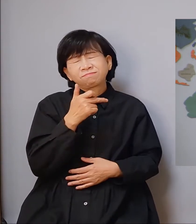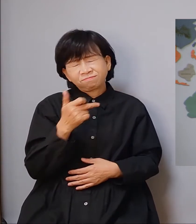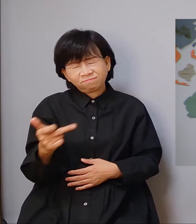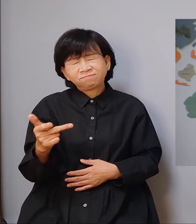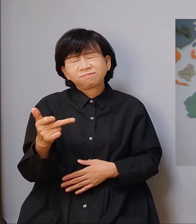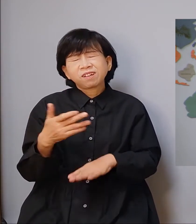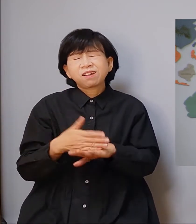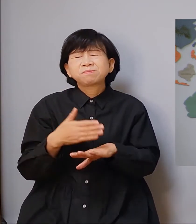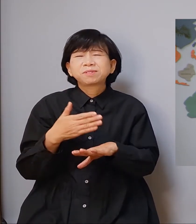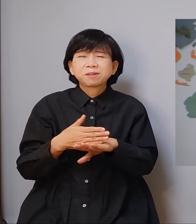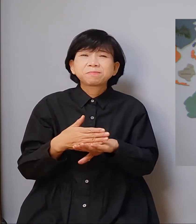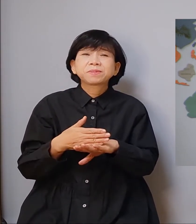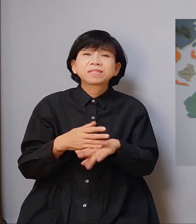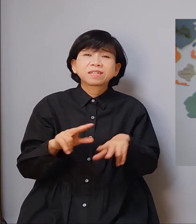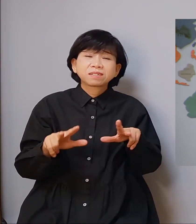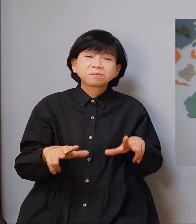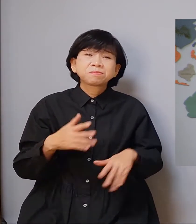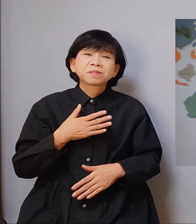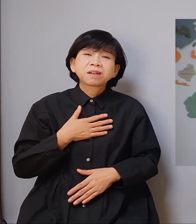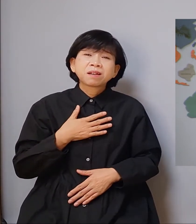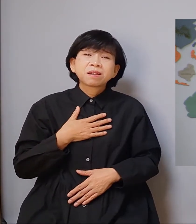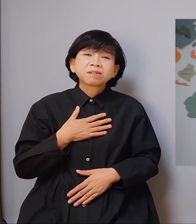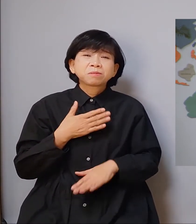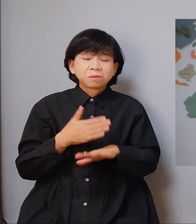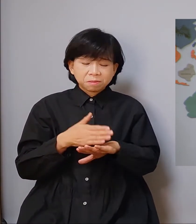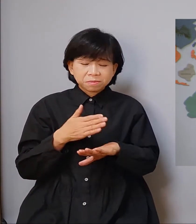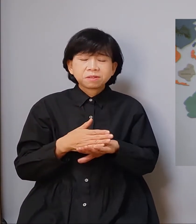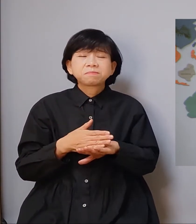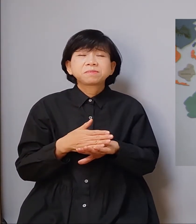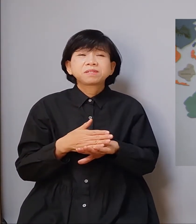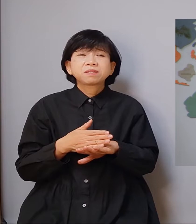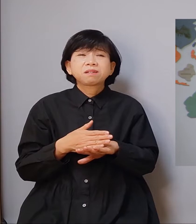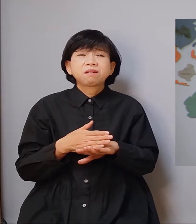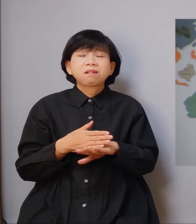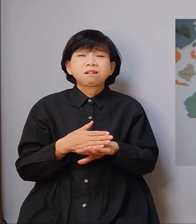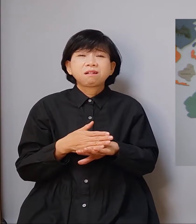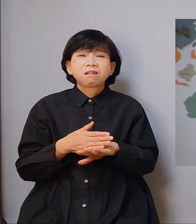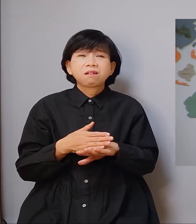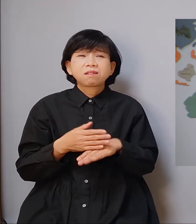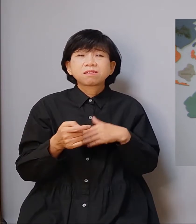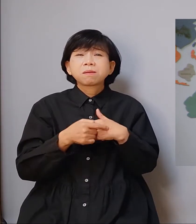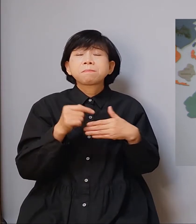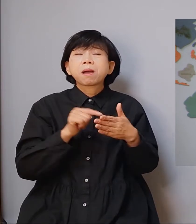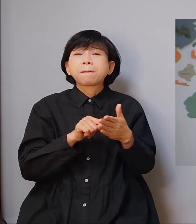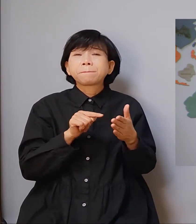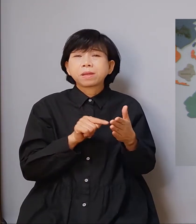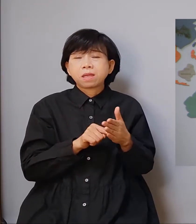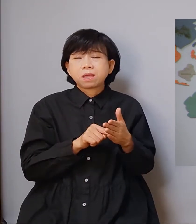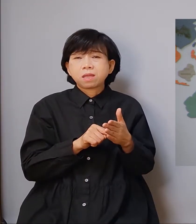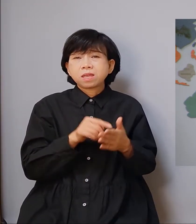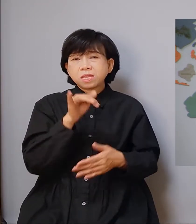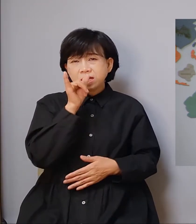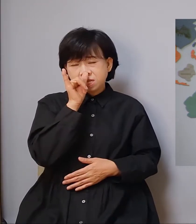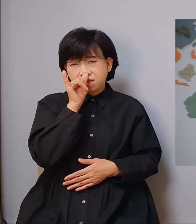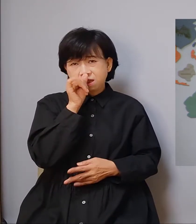큰지, 그래도 지금 내가 그럼에도 불구하고 감사합니다라는 것이 내 마음 안에 가득 차 있는지